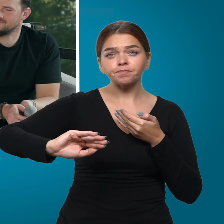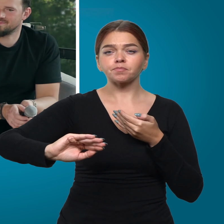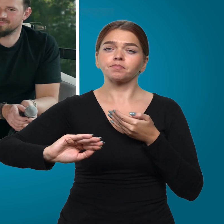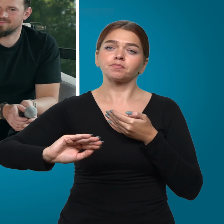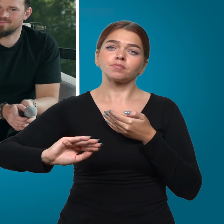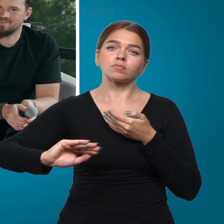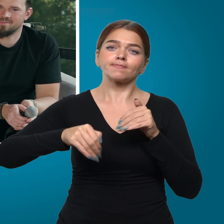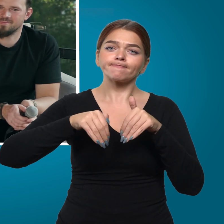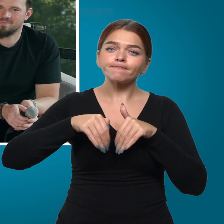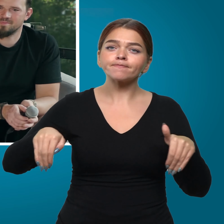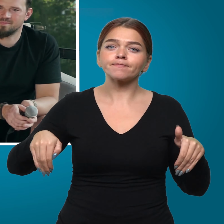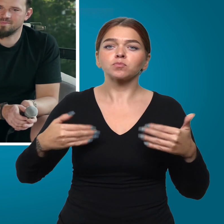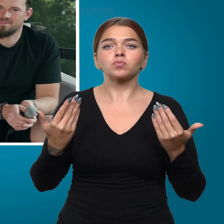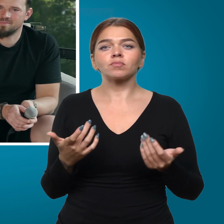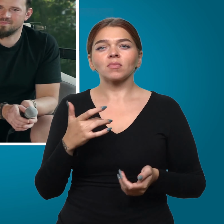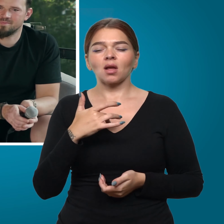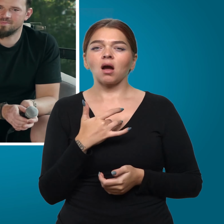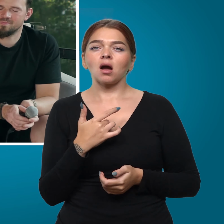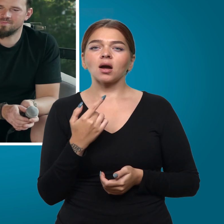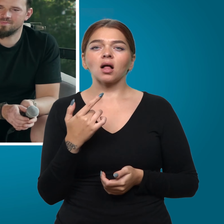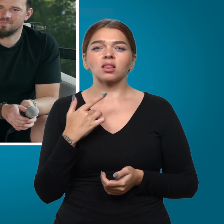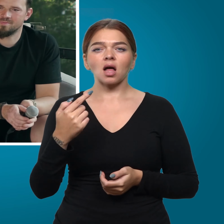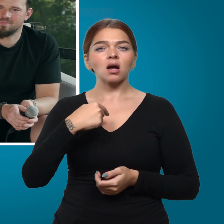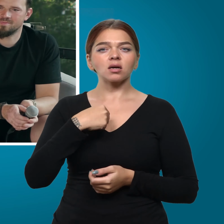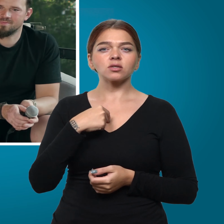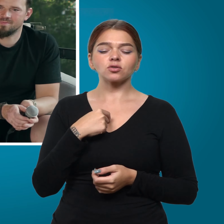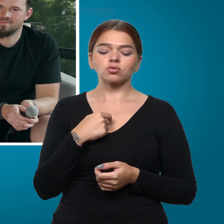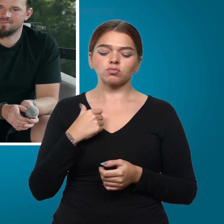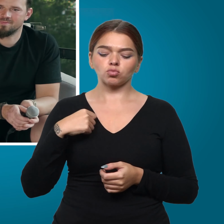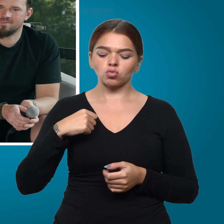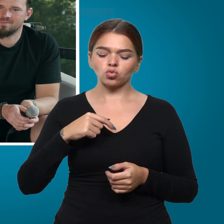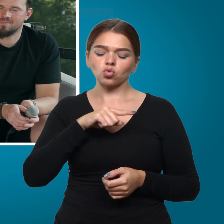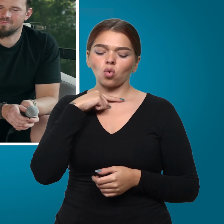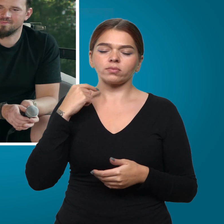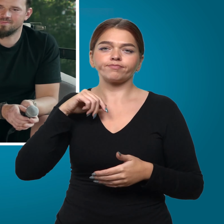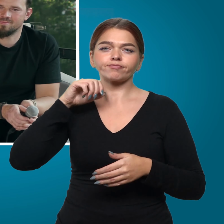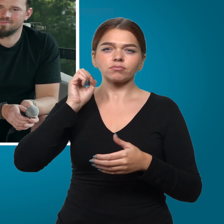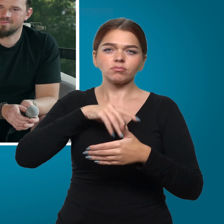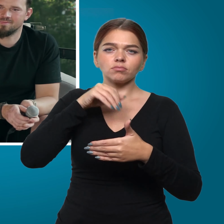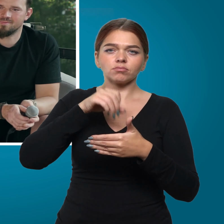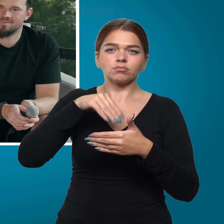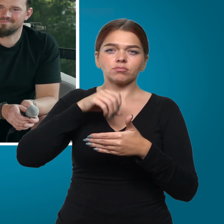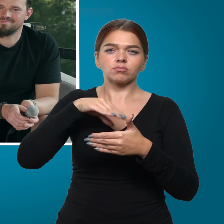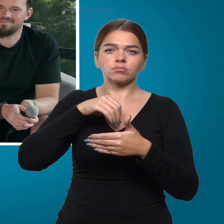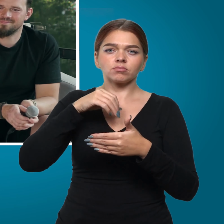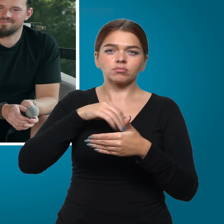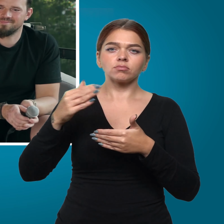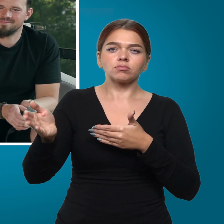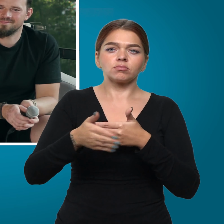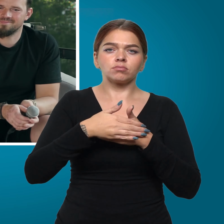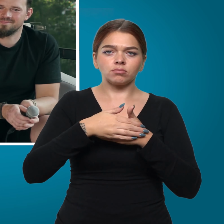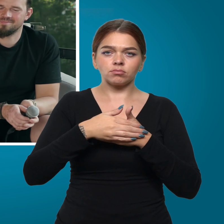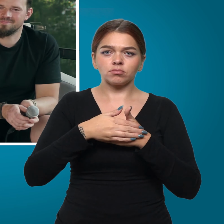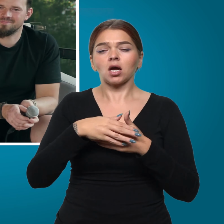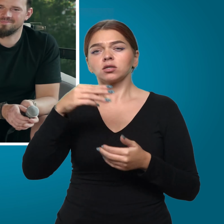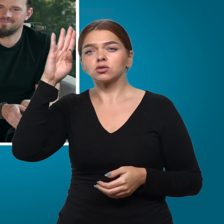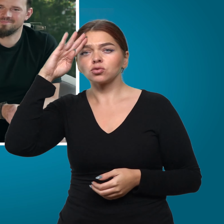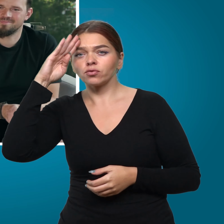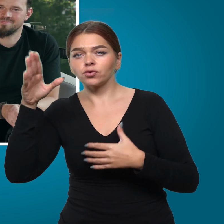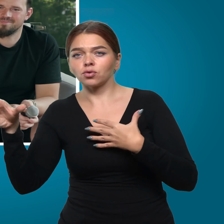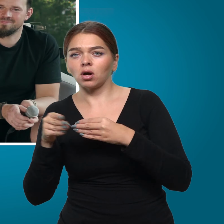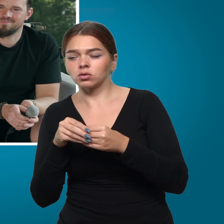daug savyje. Aš net ir su vyru susipykusi, aš geriau sėdėsiu susiraukus, bet aš jam nei žodžio nesakysiu, nes turi